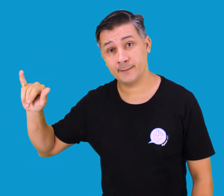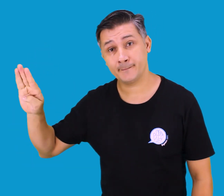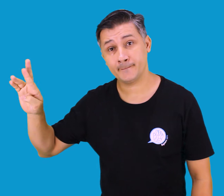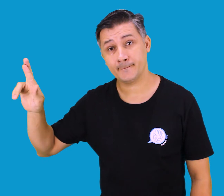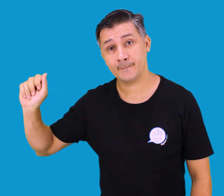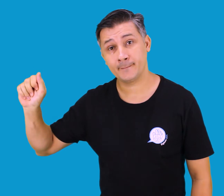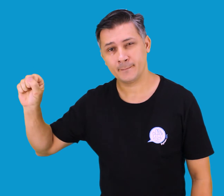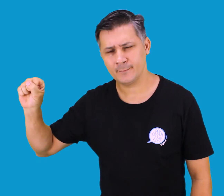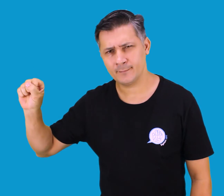EMLIBRAS,